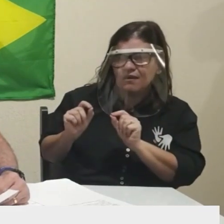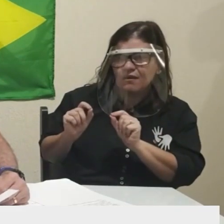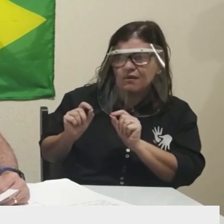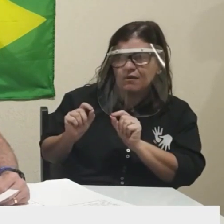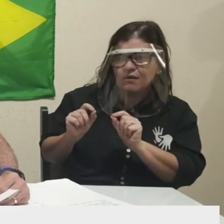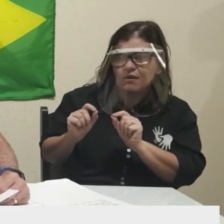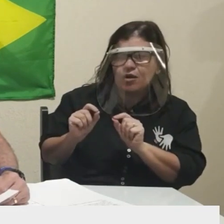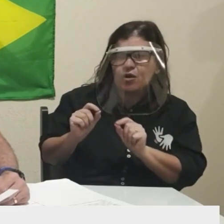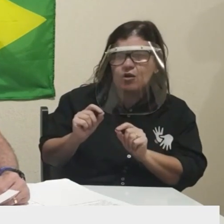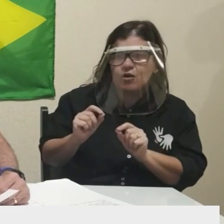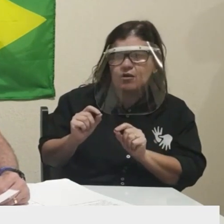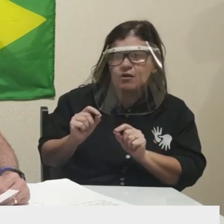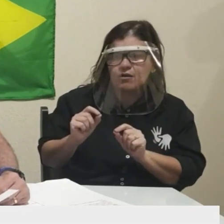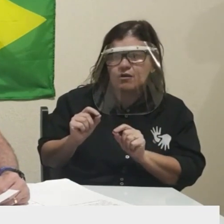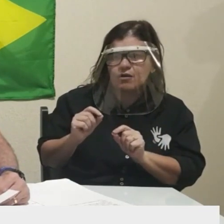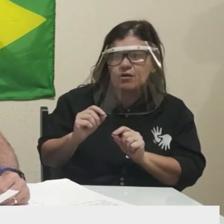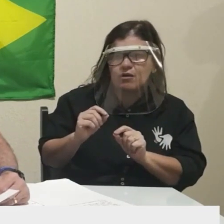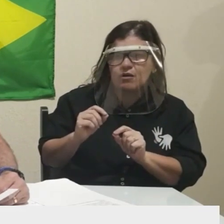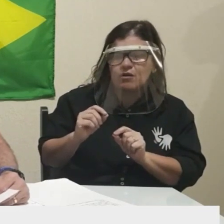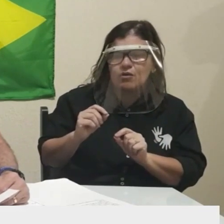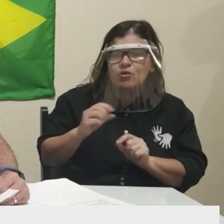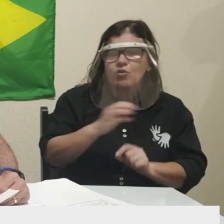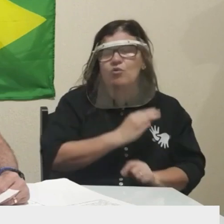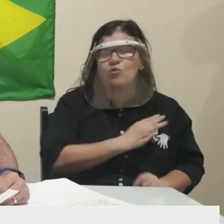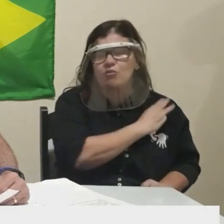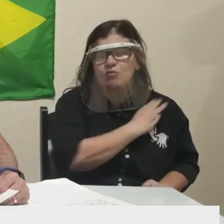capitão Wagner. Quem é o capitão Wagner? Ministro.